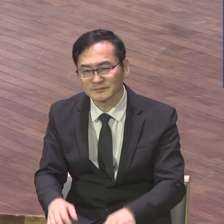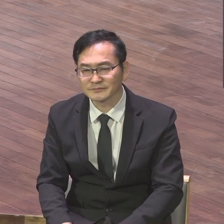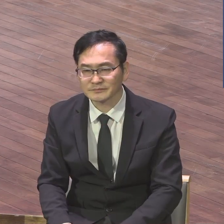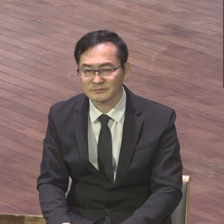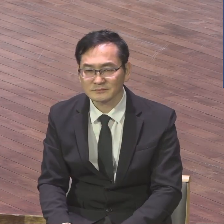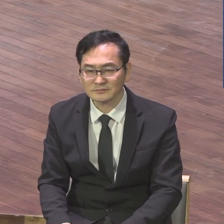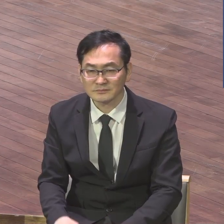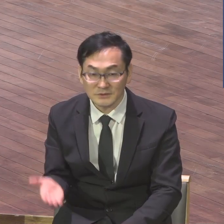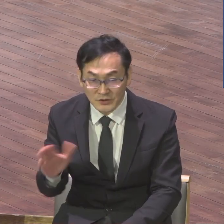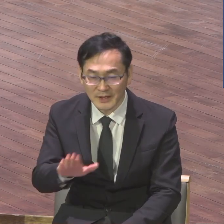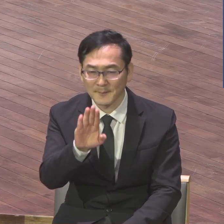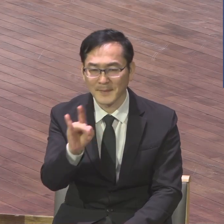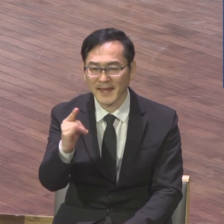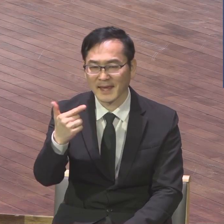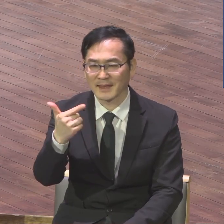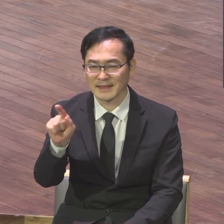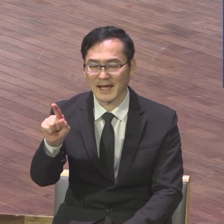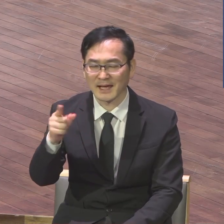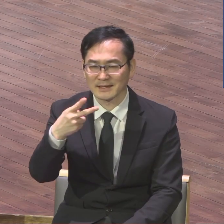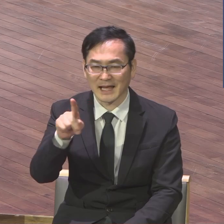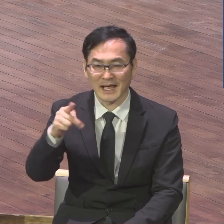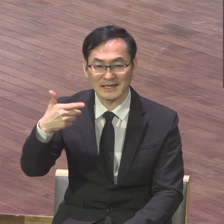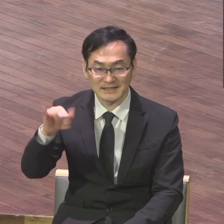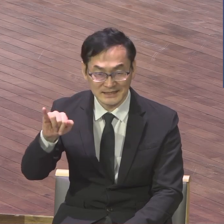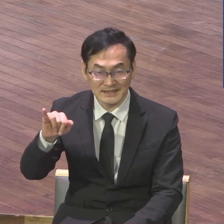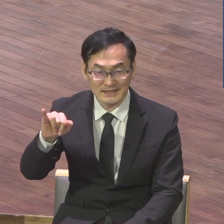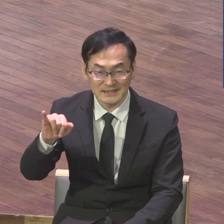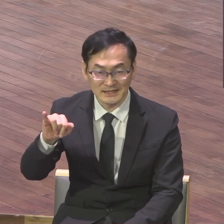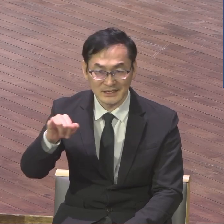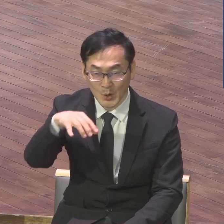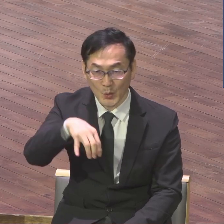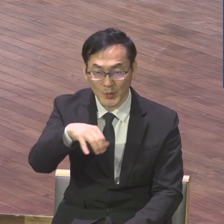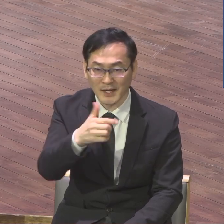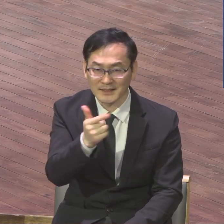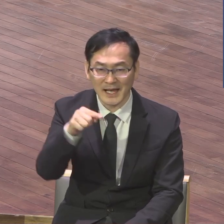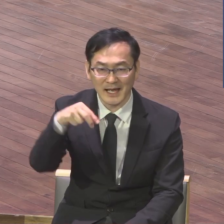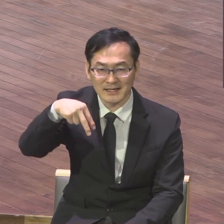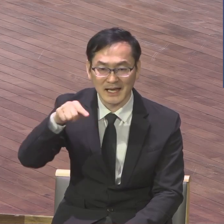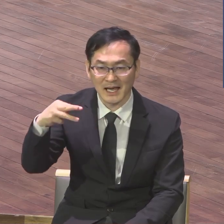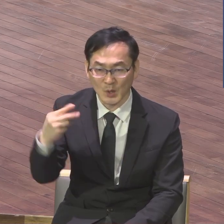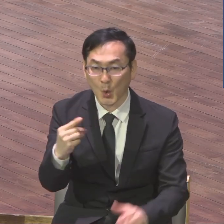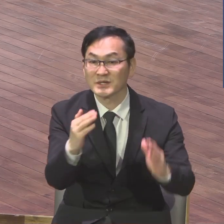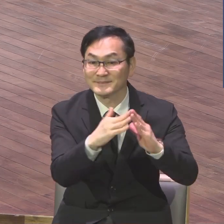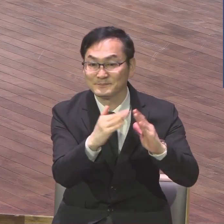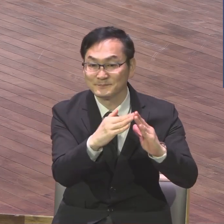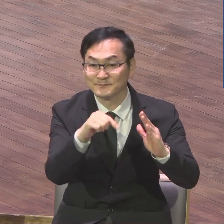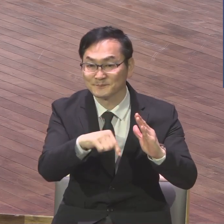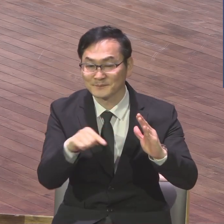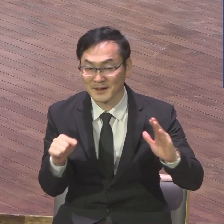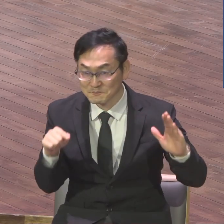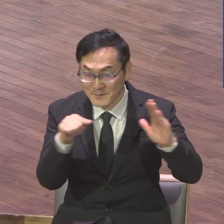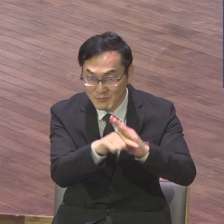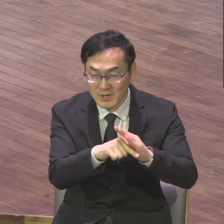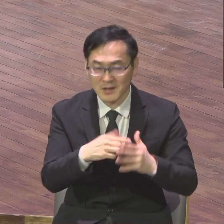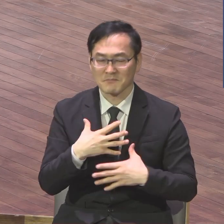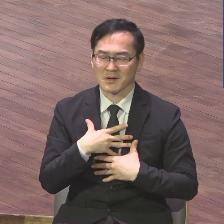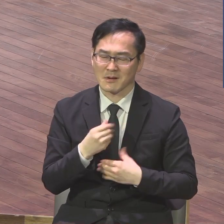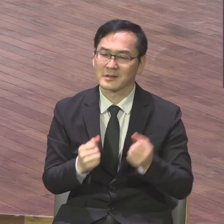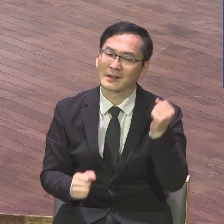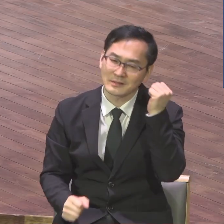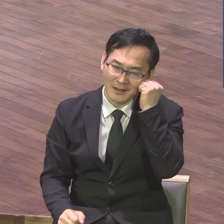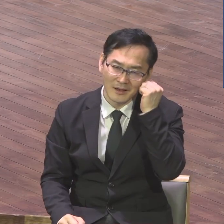이 베다니 나사로의 집에만큼은 편하게 유숙하셨어요.